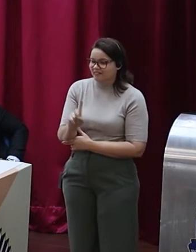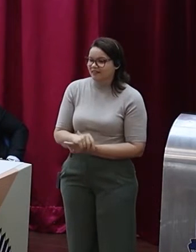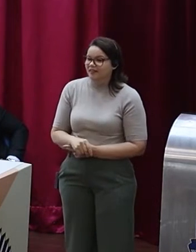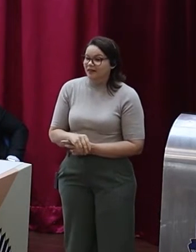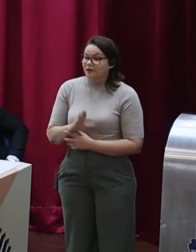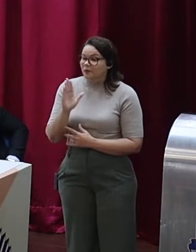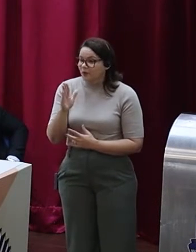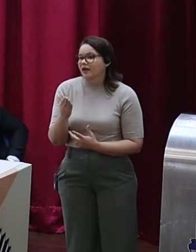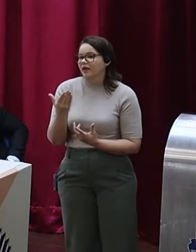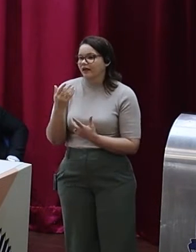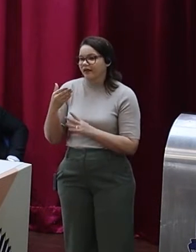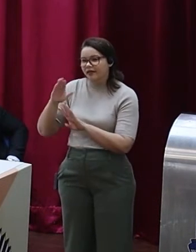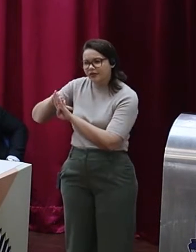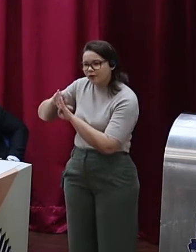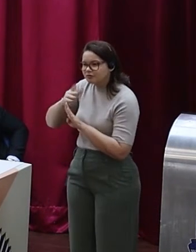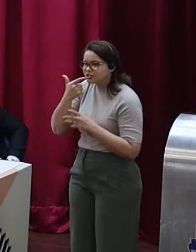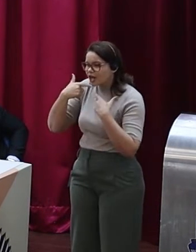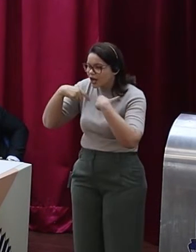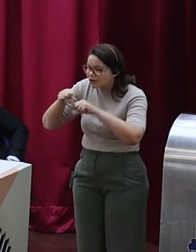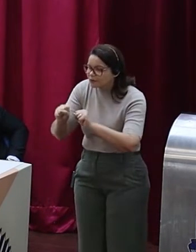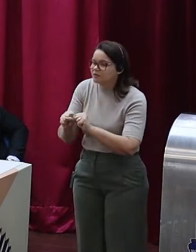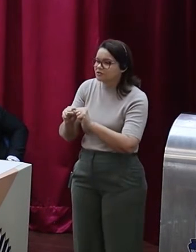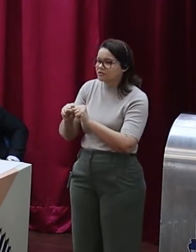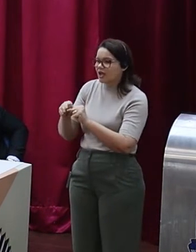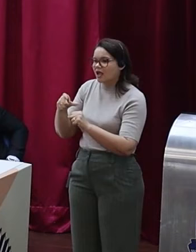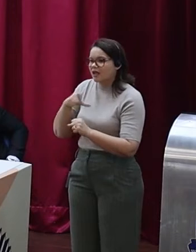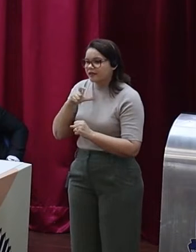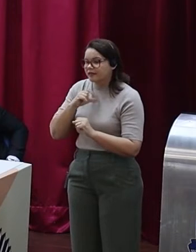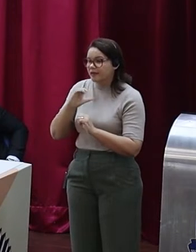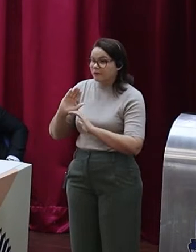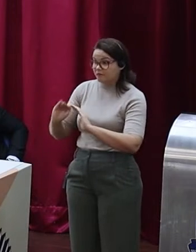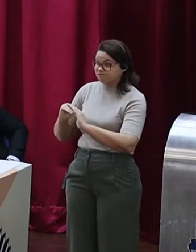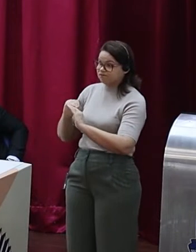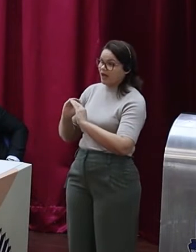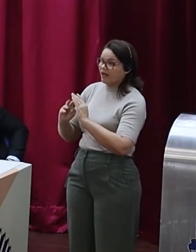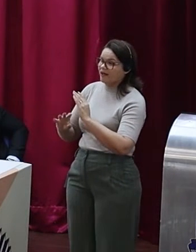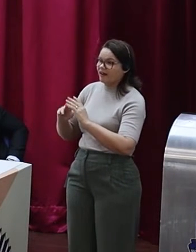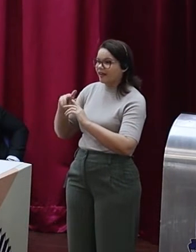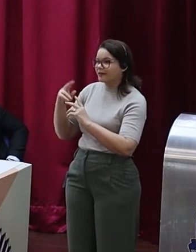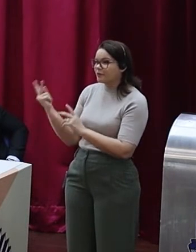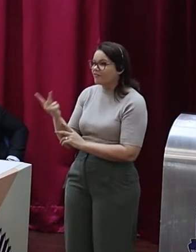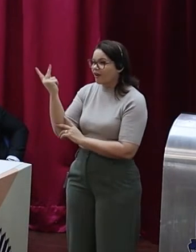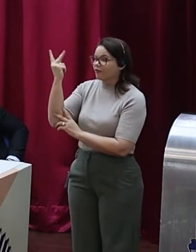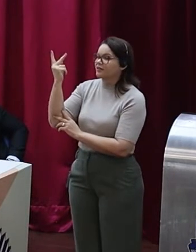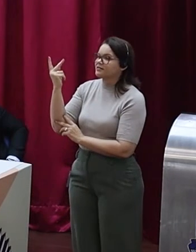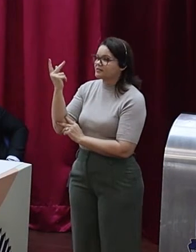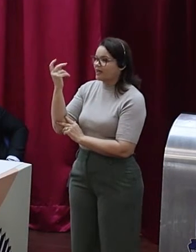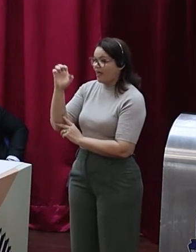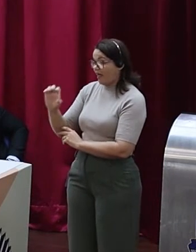las lenguas europeas por sobre las propias. El guaraní oficialidad no es suficiente, escasa acción